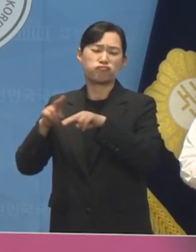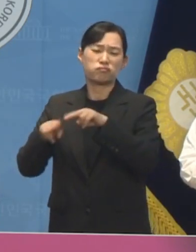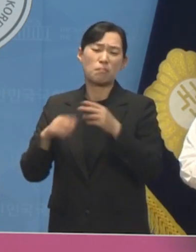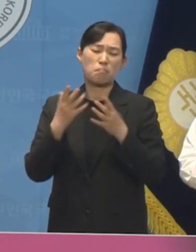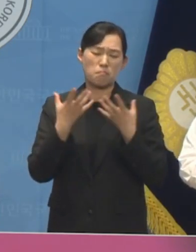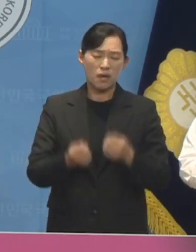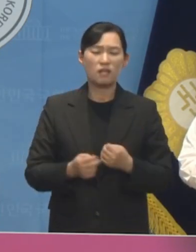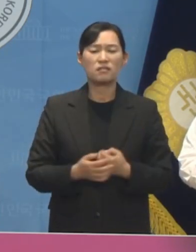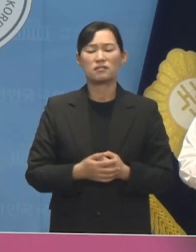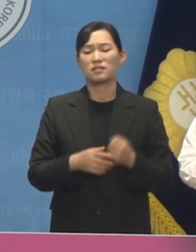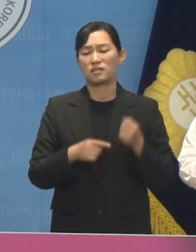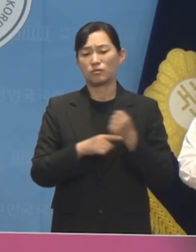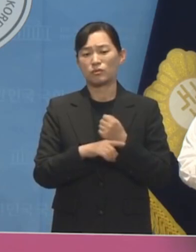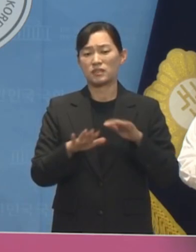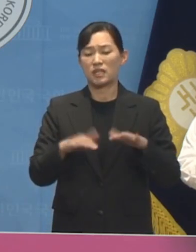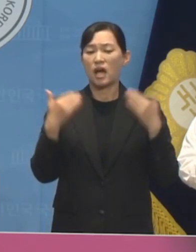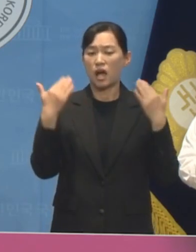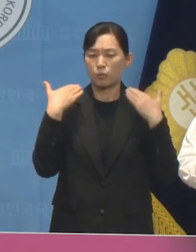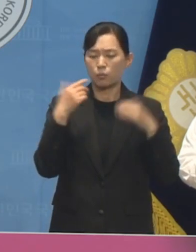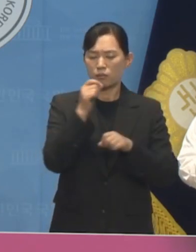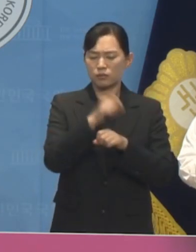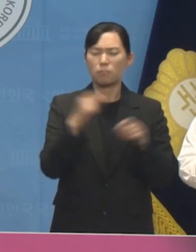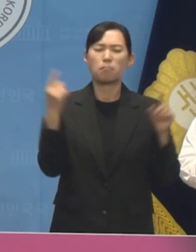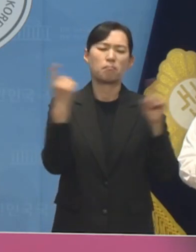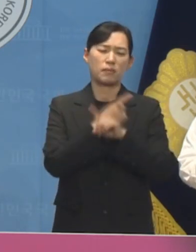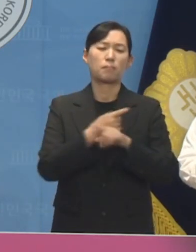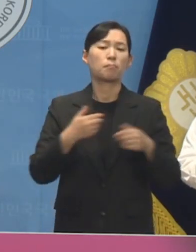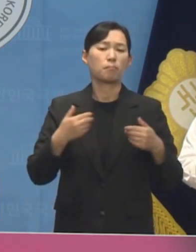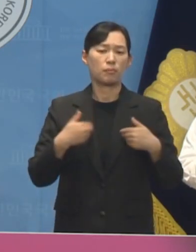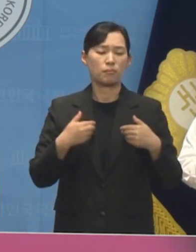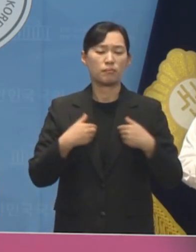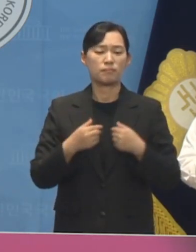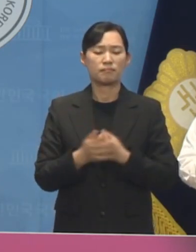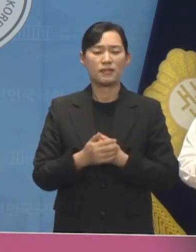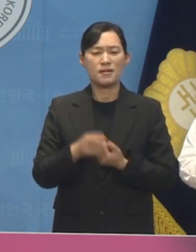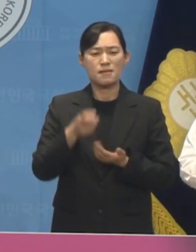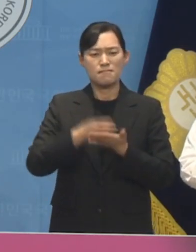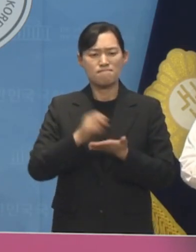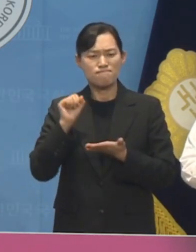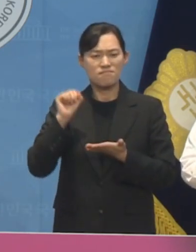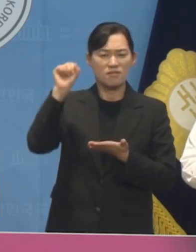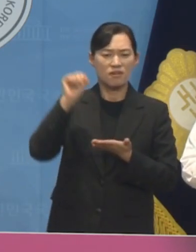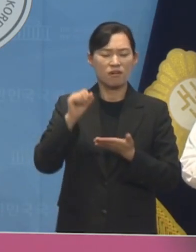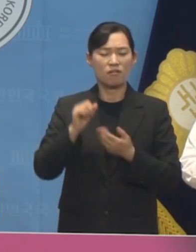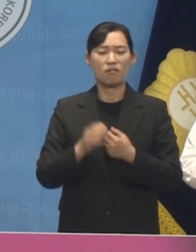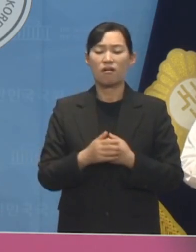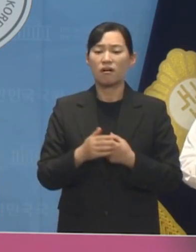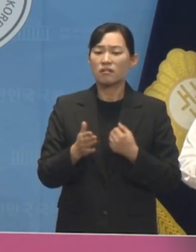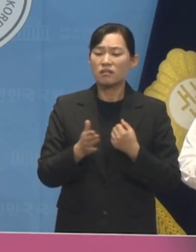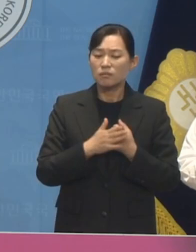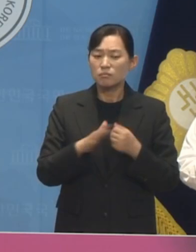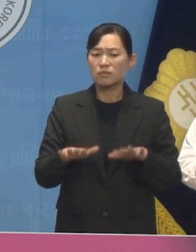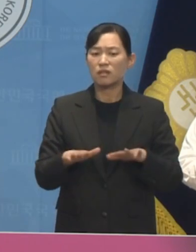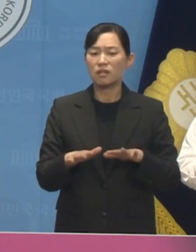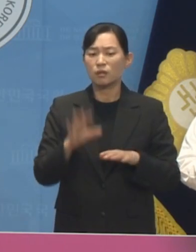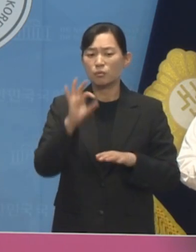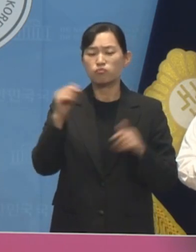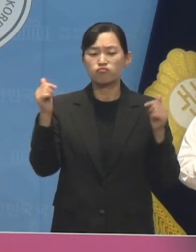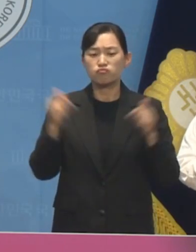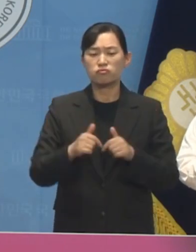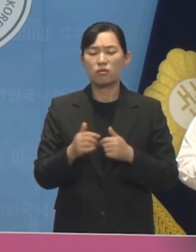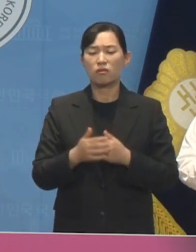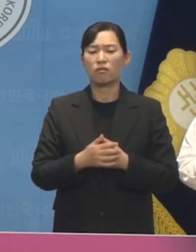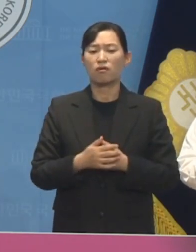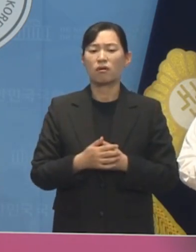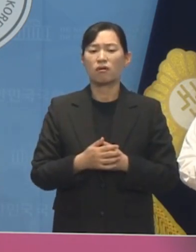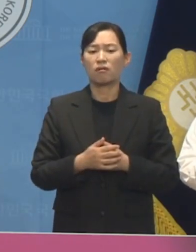아닐까요? 이젠 학교 현장도 바뀌어야 된다고 생각합니다. 준법 투쟁 중 파업을 했다고 감봉과 정직, 통보를